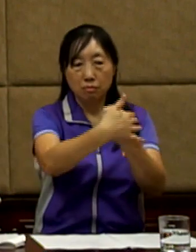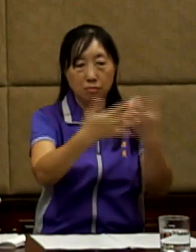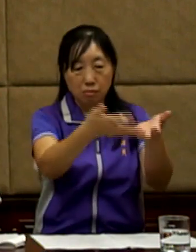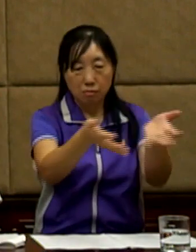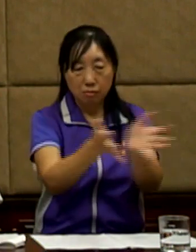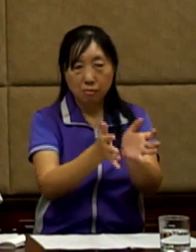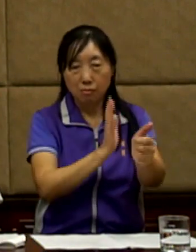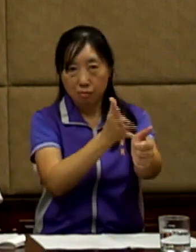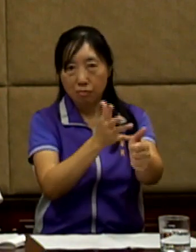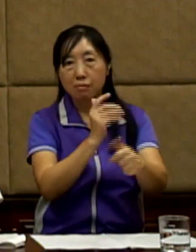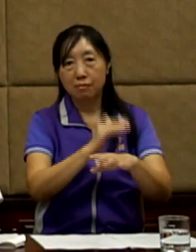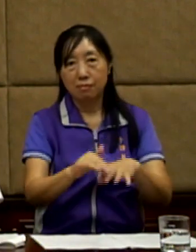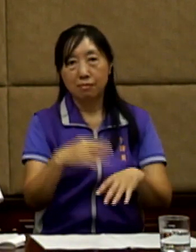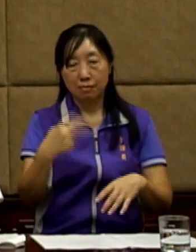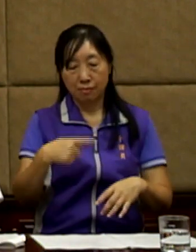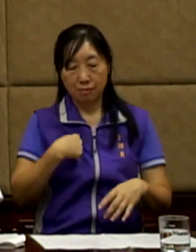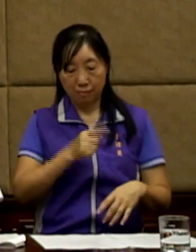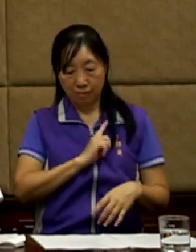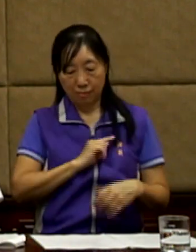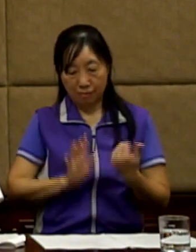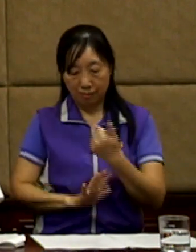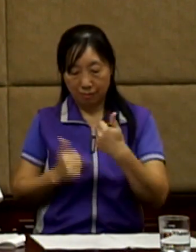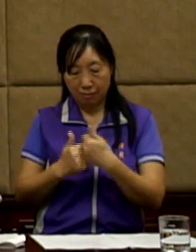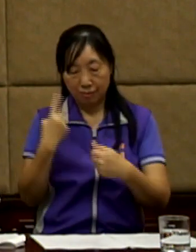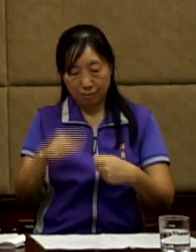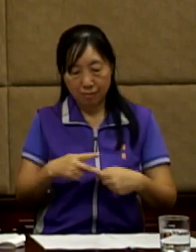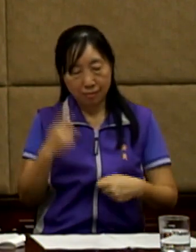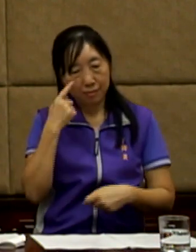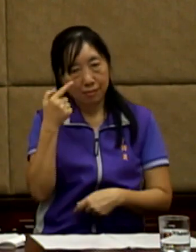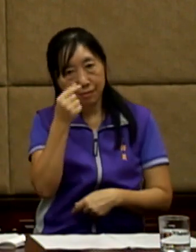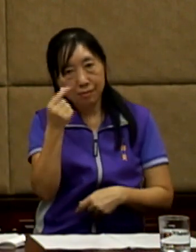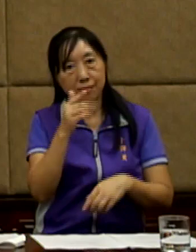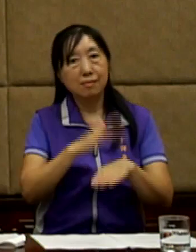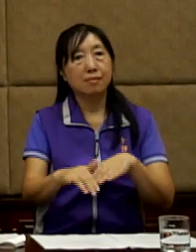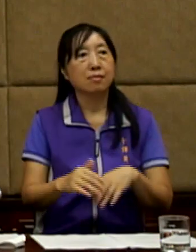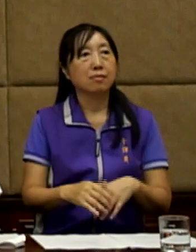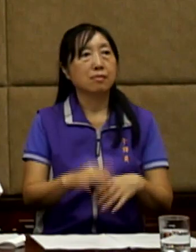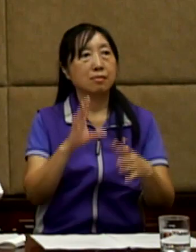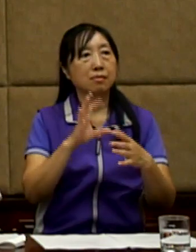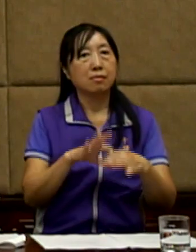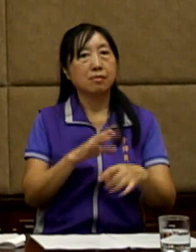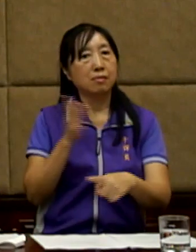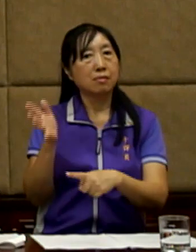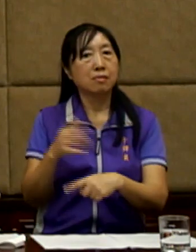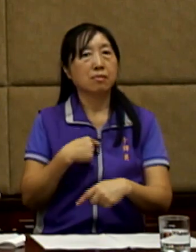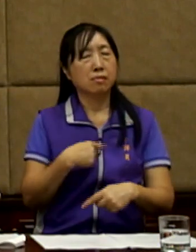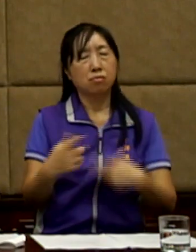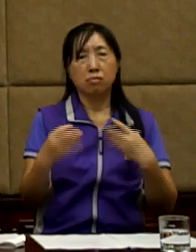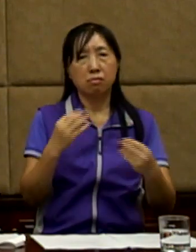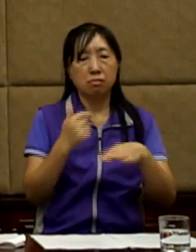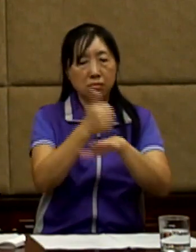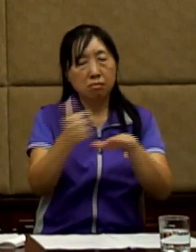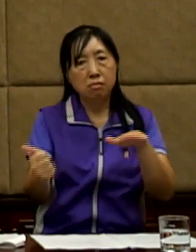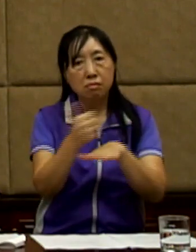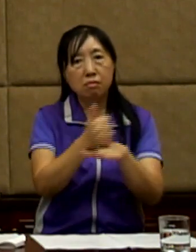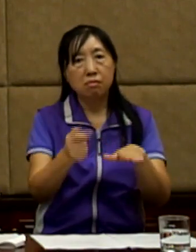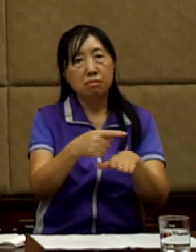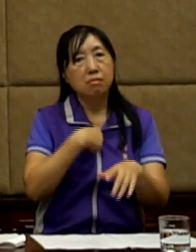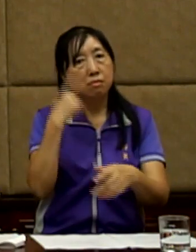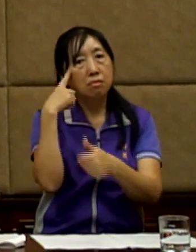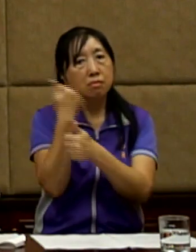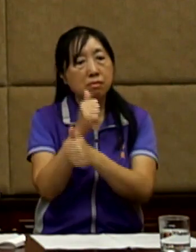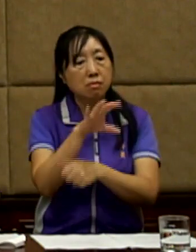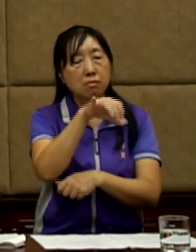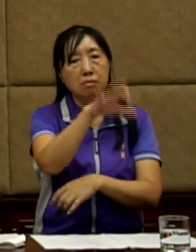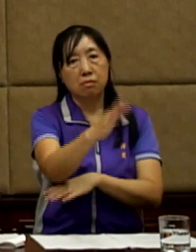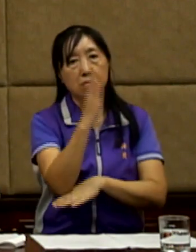综合我们自己，委员会会去判断。对。 我不太理解的是，在上下架的时候呢，就开始考虑地方政